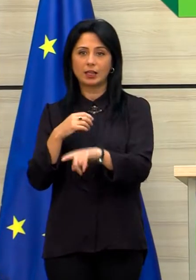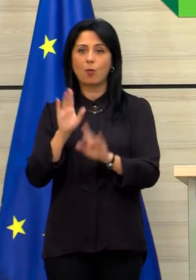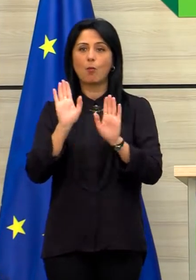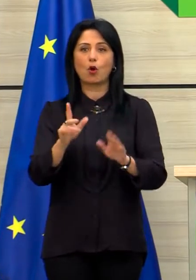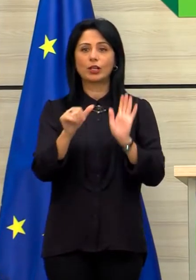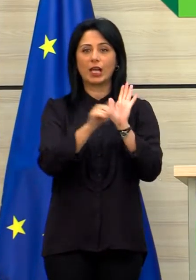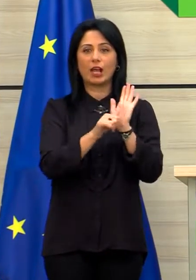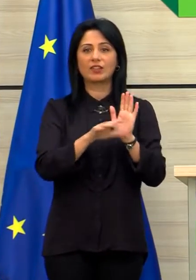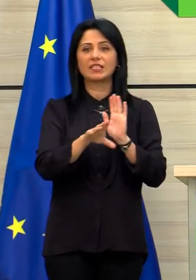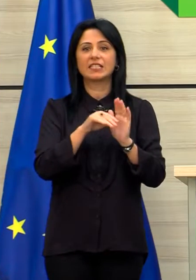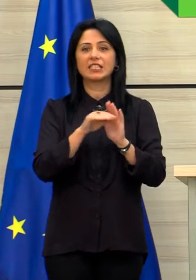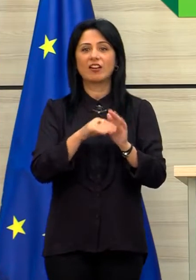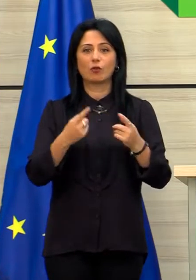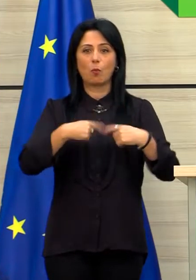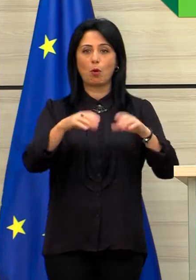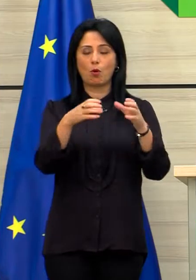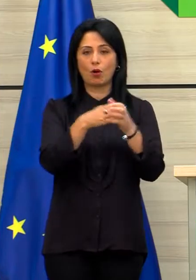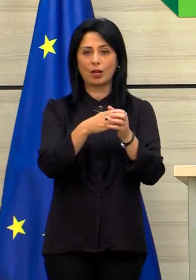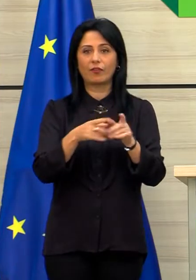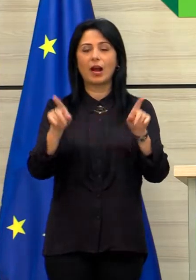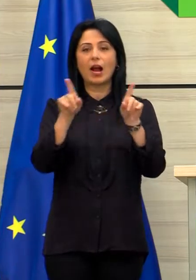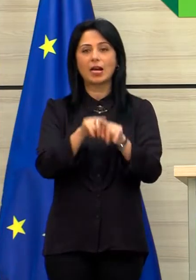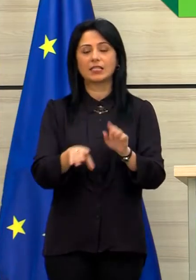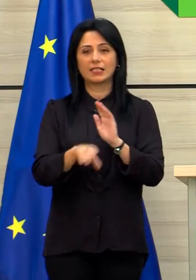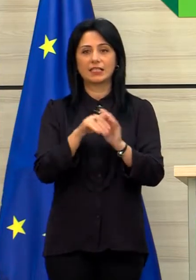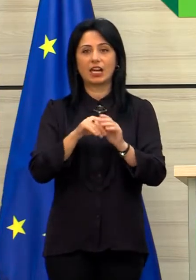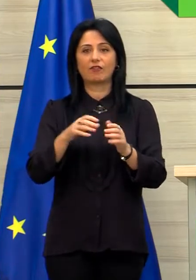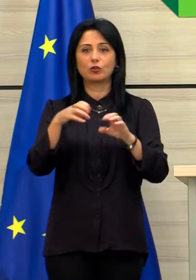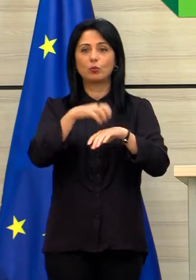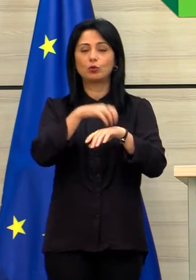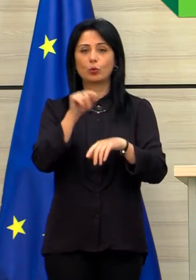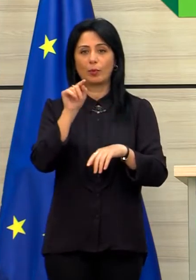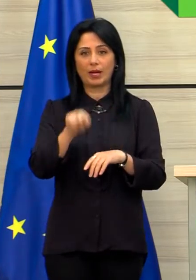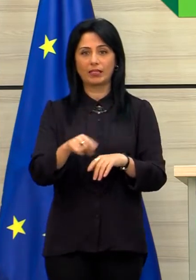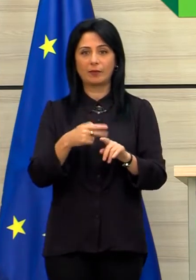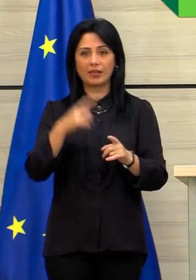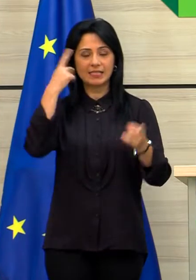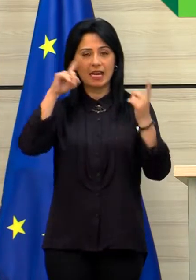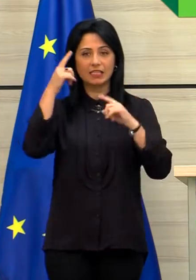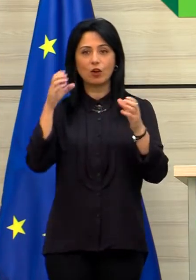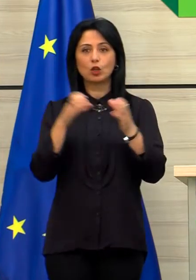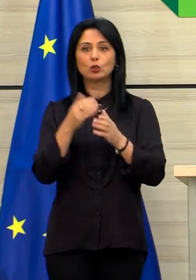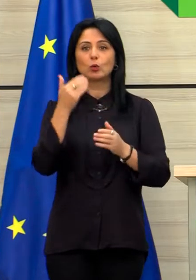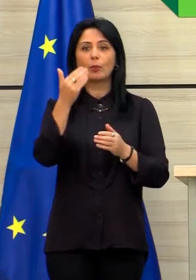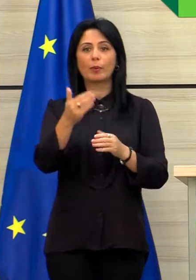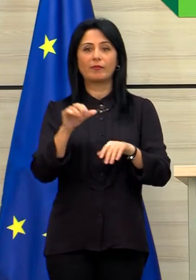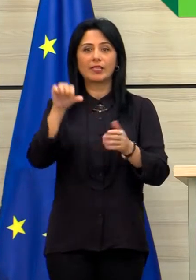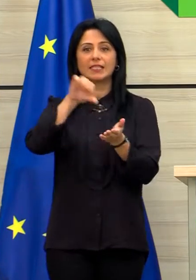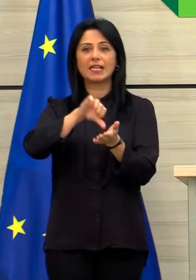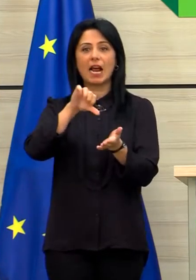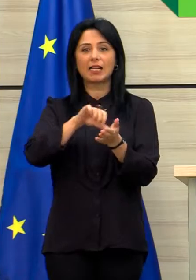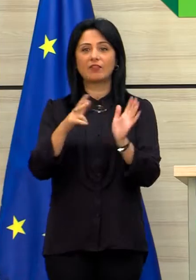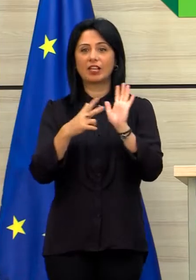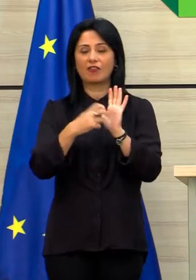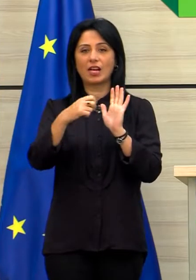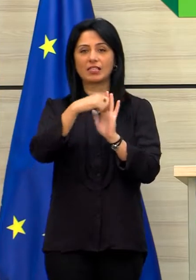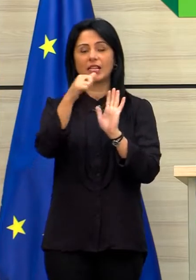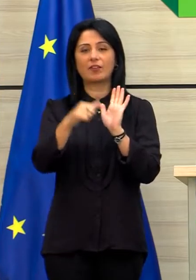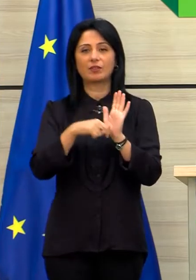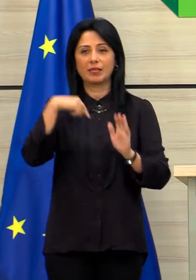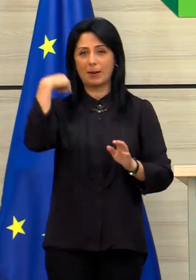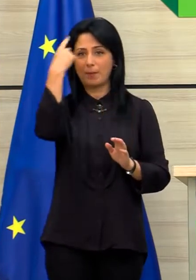ხოლო 6 საარჩევნო ბლოკი. ასევე საარჩევნო სუბიექტებისა და საინიციატივო ჯგუფების მიერ წარდგენილი